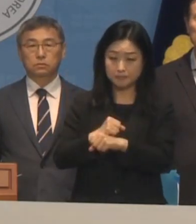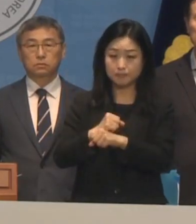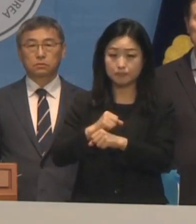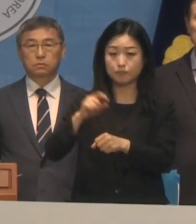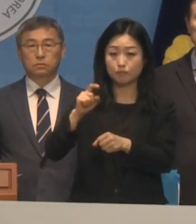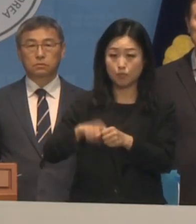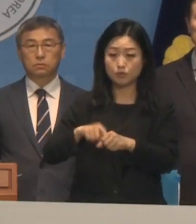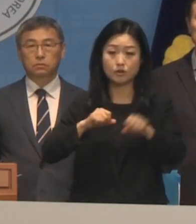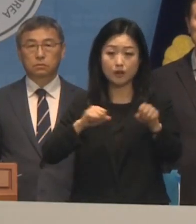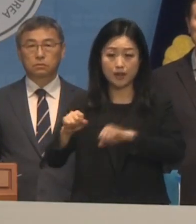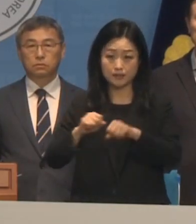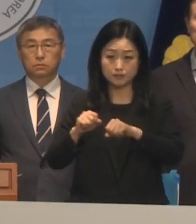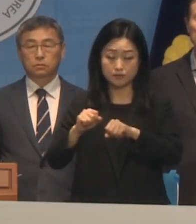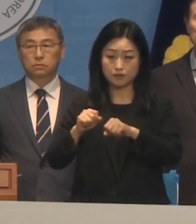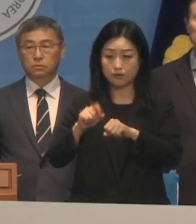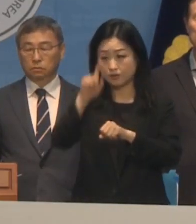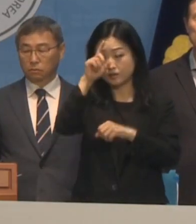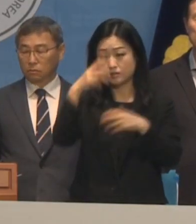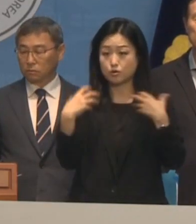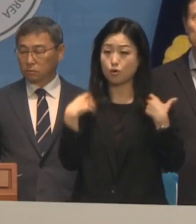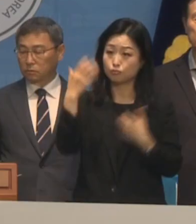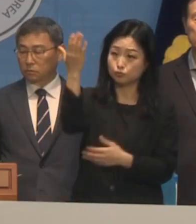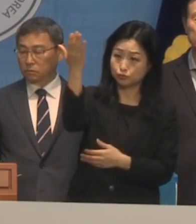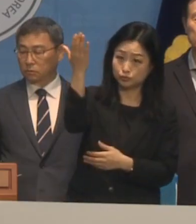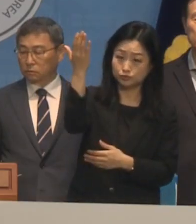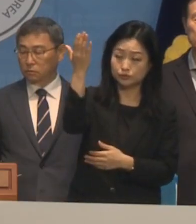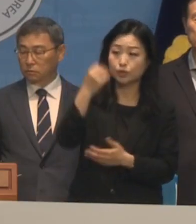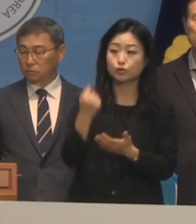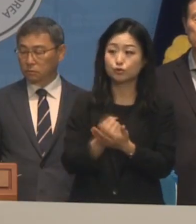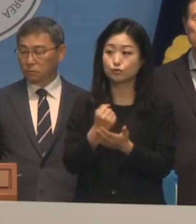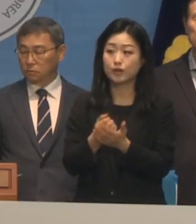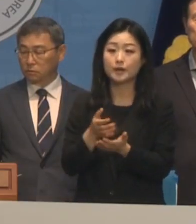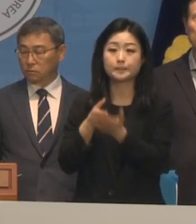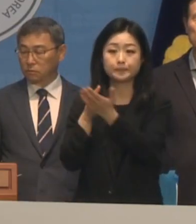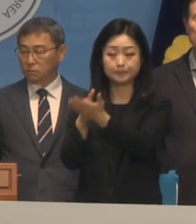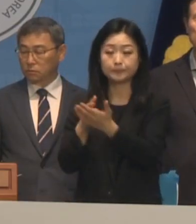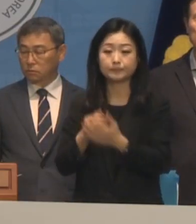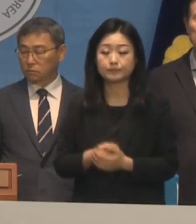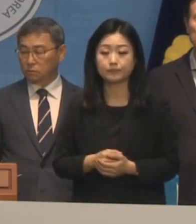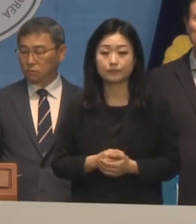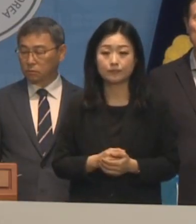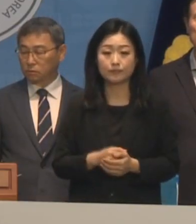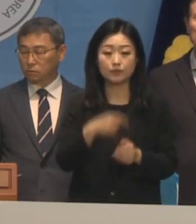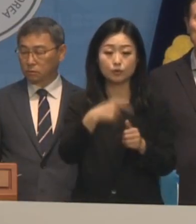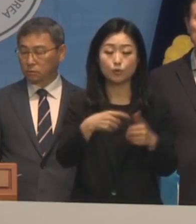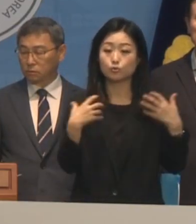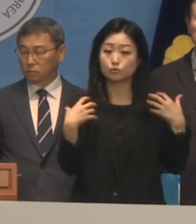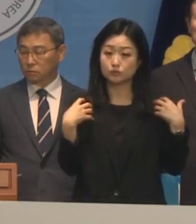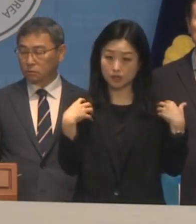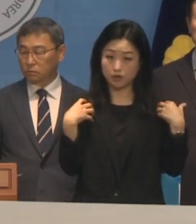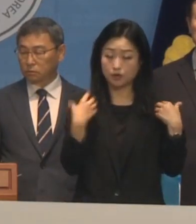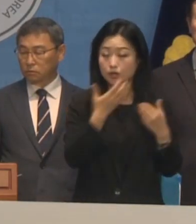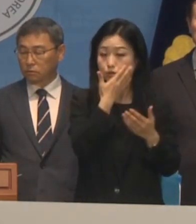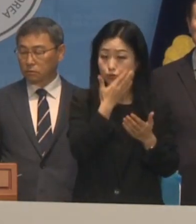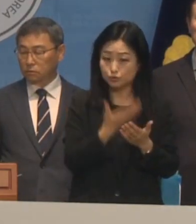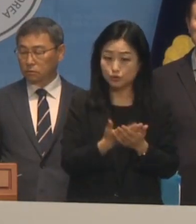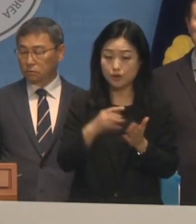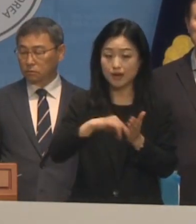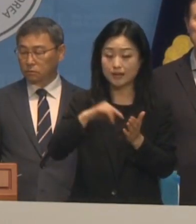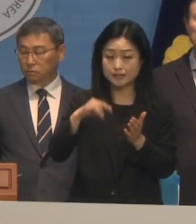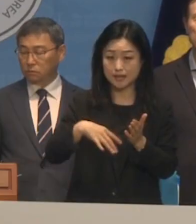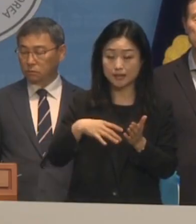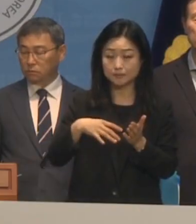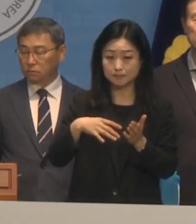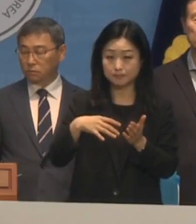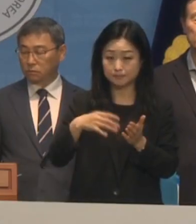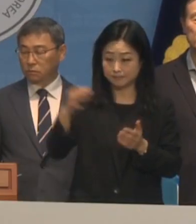우려를 표명하고 있습니다. 이에 시도교육청은 여기에 대한 심각한 우려를